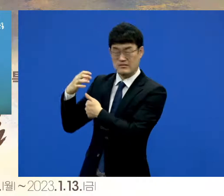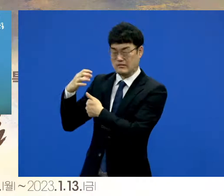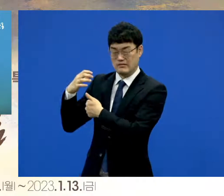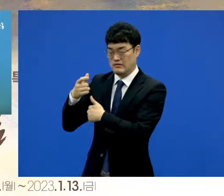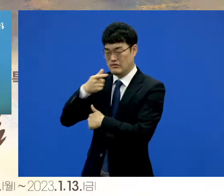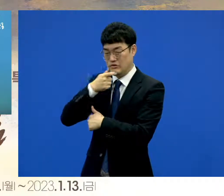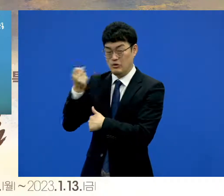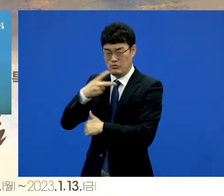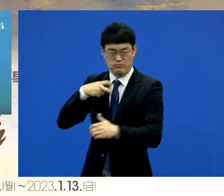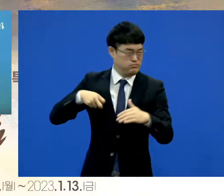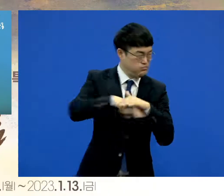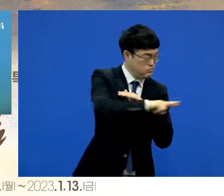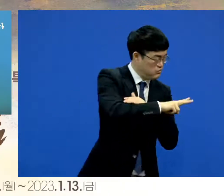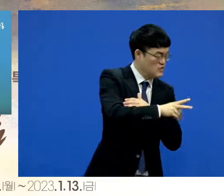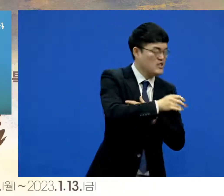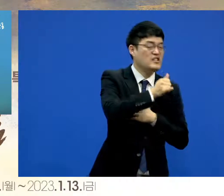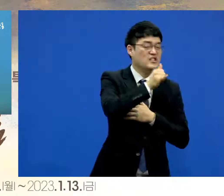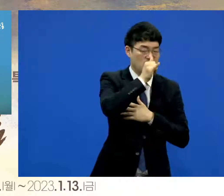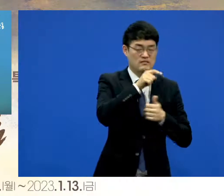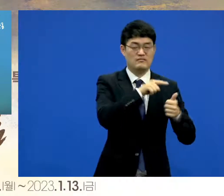그게 탕자의 삶입니다.